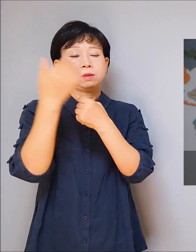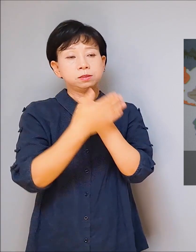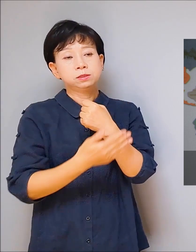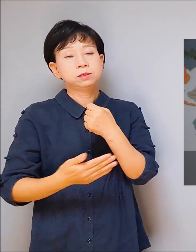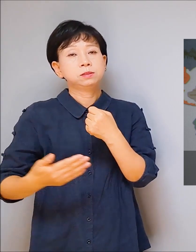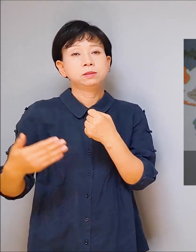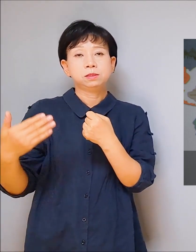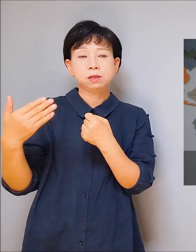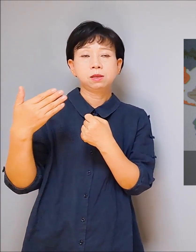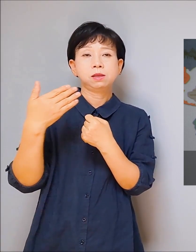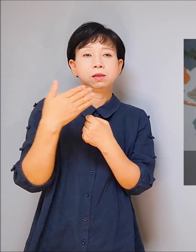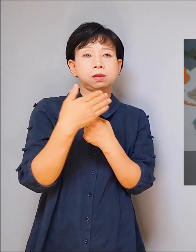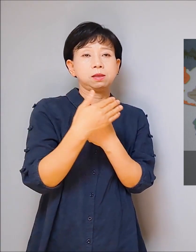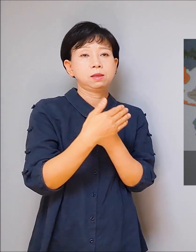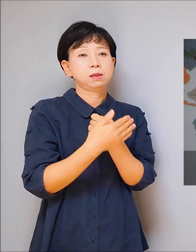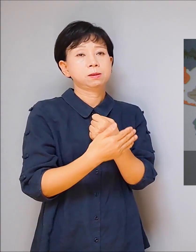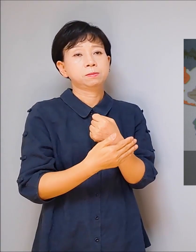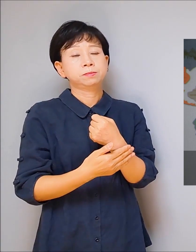주님의